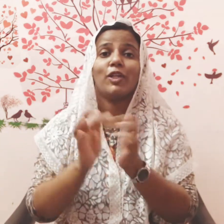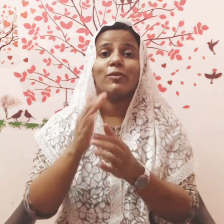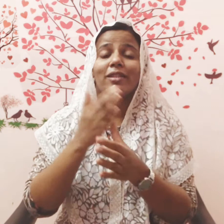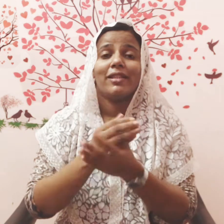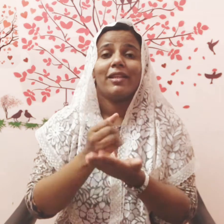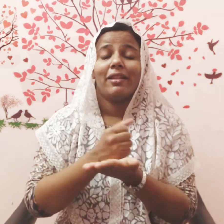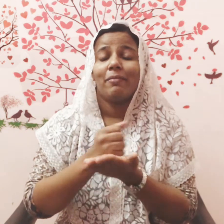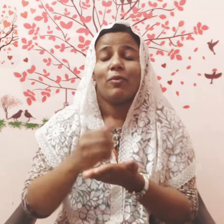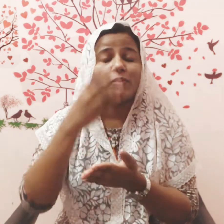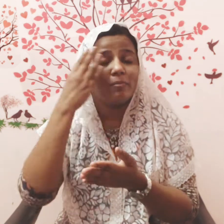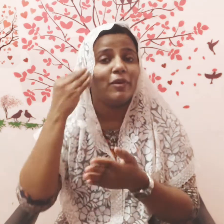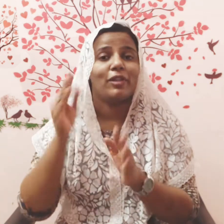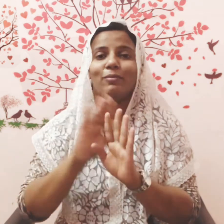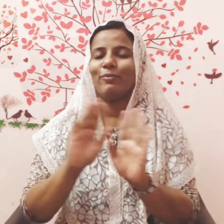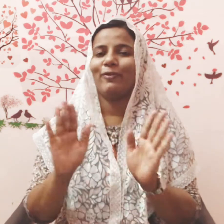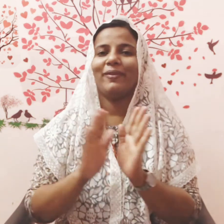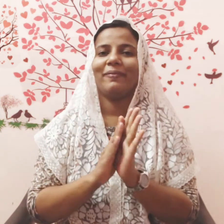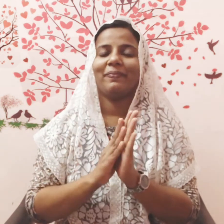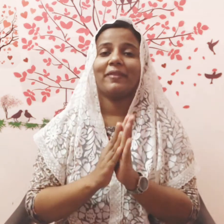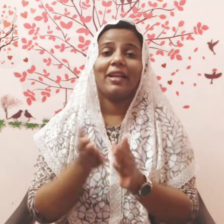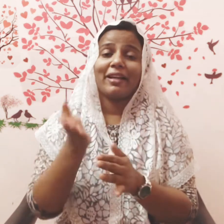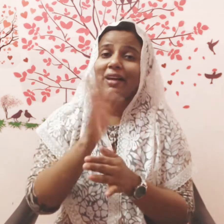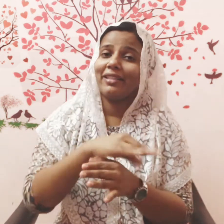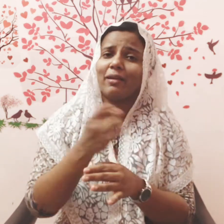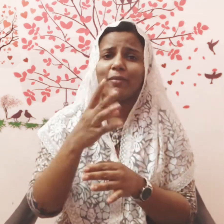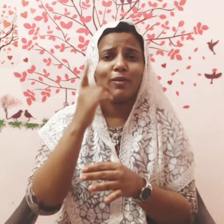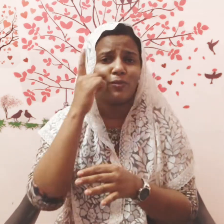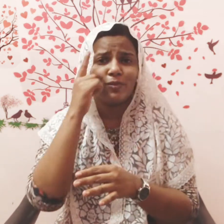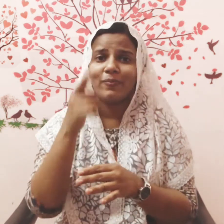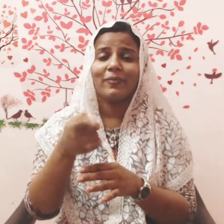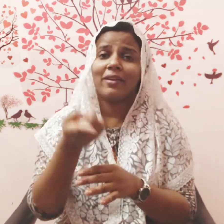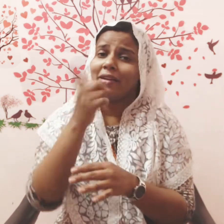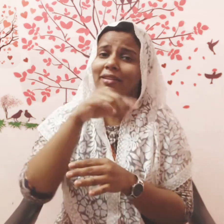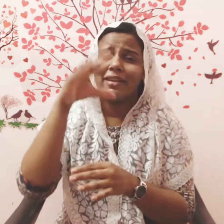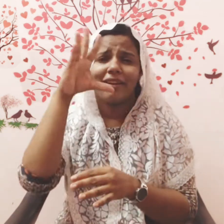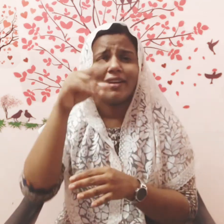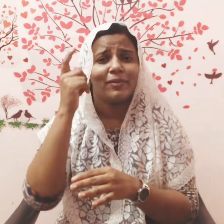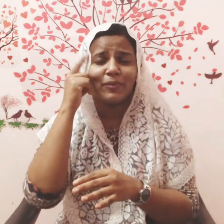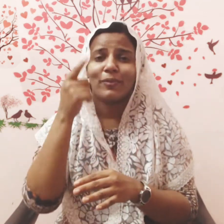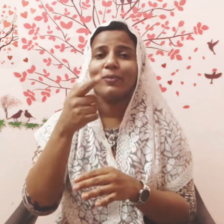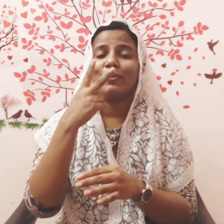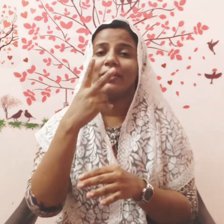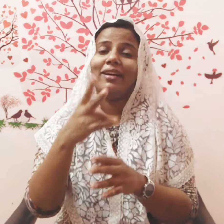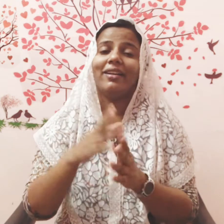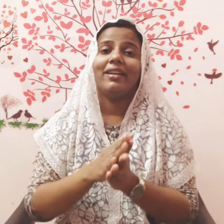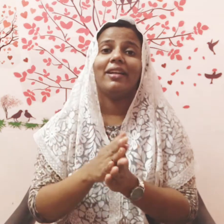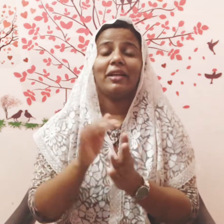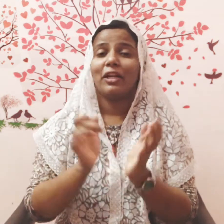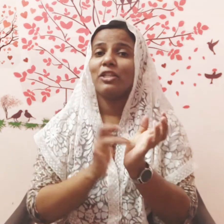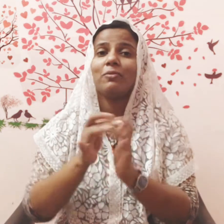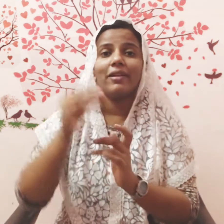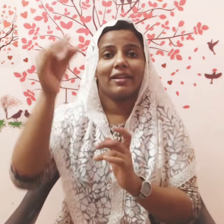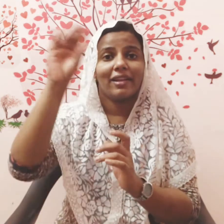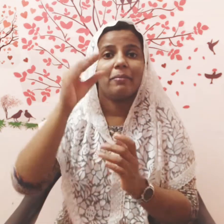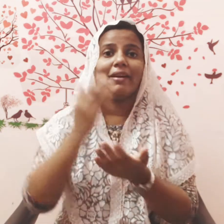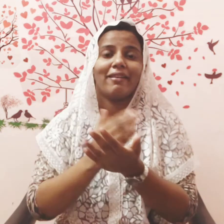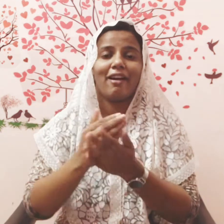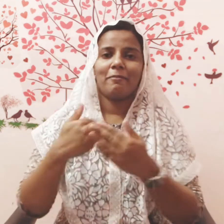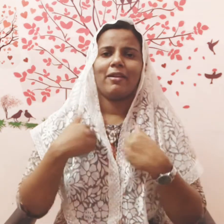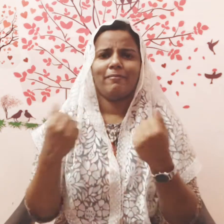അവൻ്റെ ഉപകാരങ്ങളൊന്നും നമ്മൾ മറക്കരുത്. പ്രിയപ്പെട്ടവരെ, കഴിഞ്ഞ പകൽക്കാലം ഒന്ന് ഓർത്ത് നോക്കിയേ, കഴിഞ്ഞ രാത്രികാലത്തെ ഒന്ന് ഓർത്ത് നോക്കിയേ. കർത്താവിൻ്റെ കൃപയല്ലേ നമ്മൾ